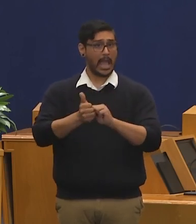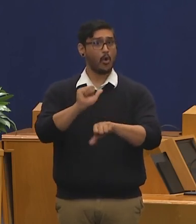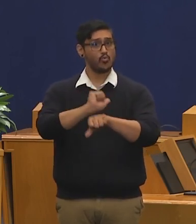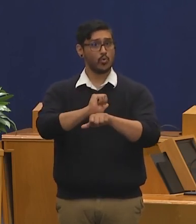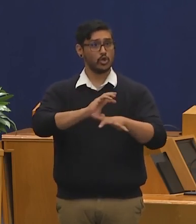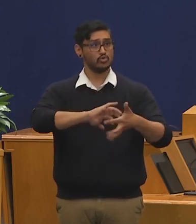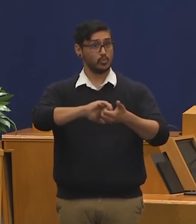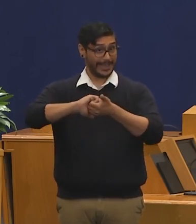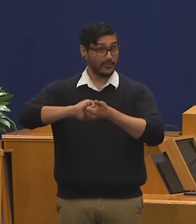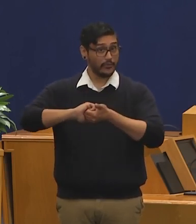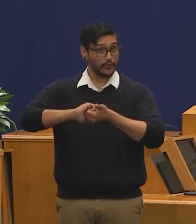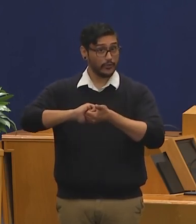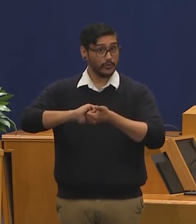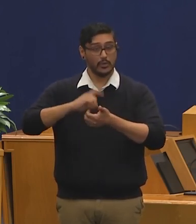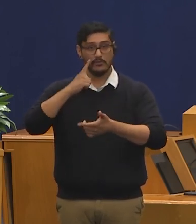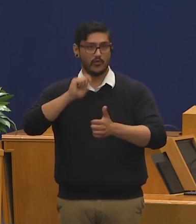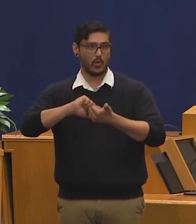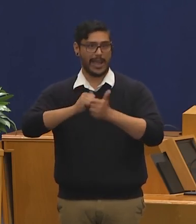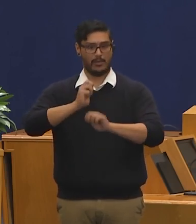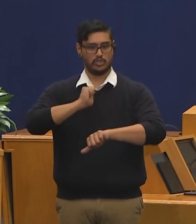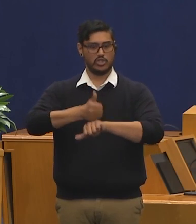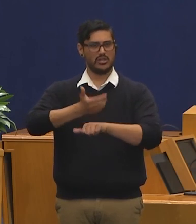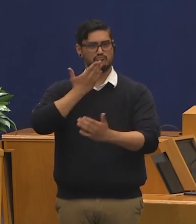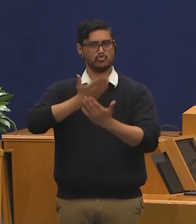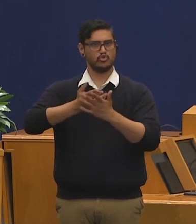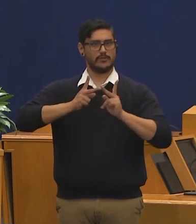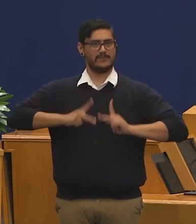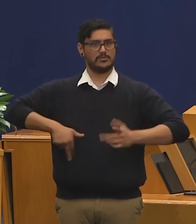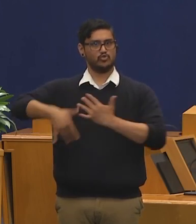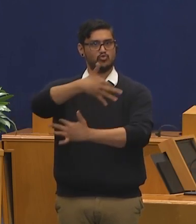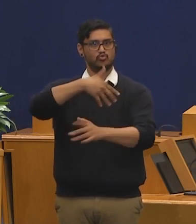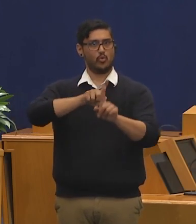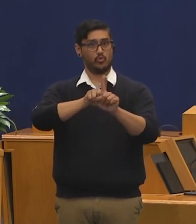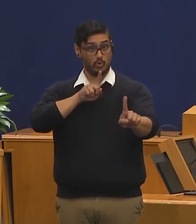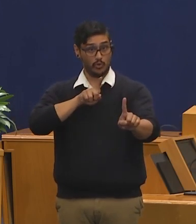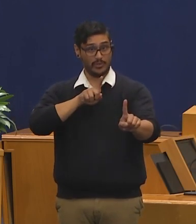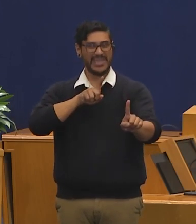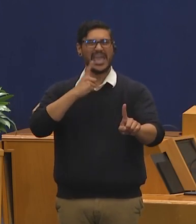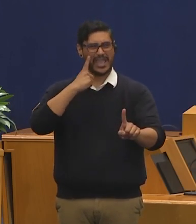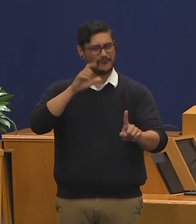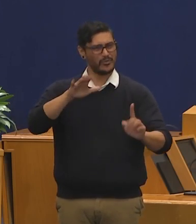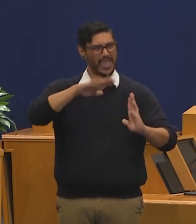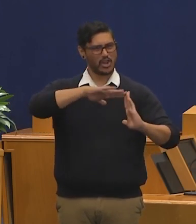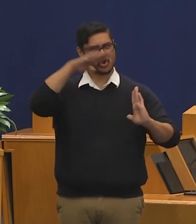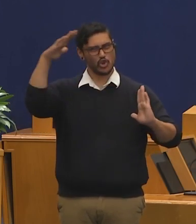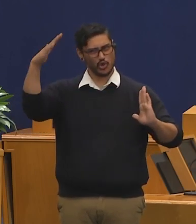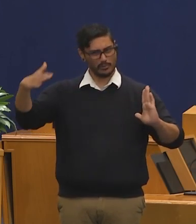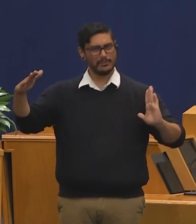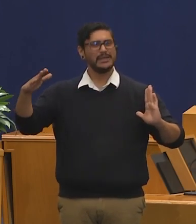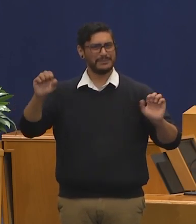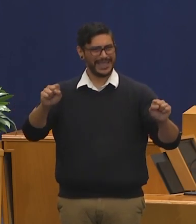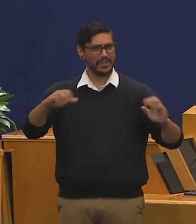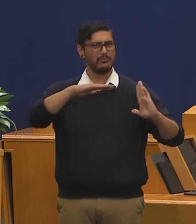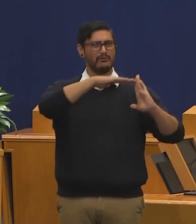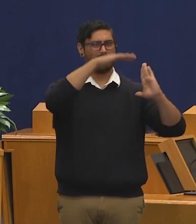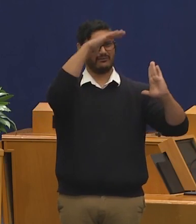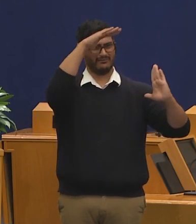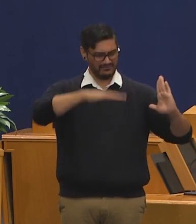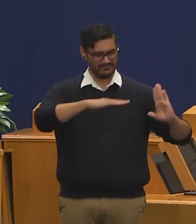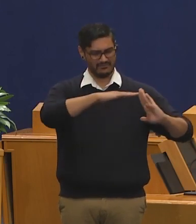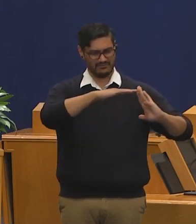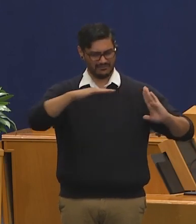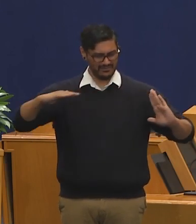distancia social para poner la curva, como dicen, disminuir la curva y la transmisión del virus. Y quiero